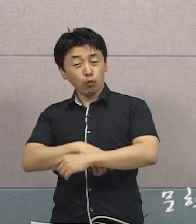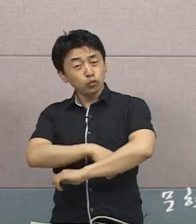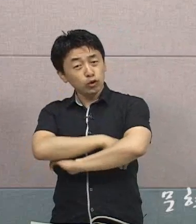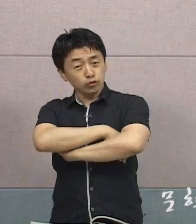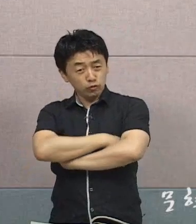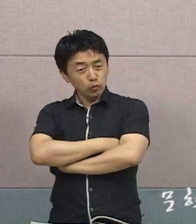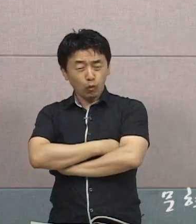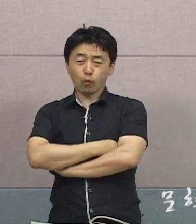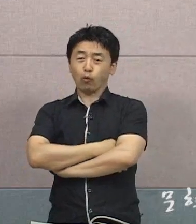어떻게 그랬지?